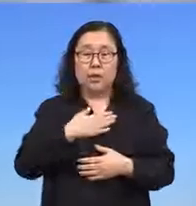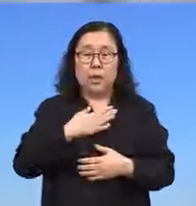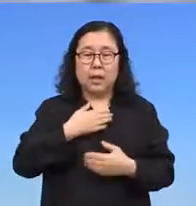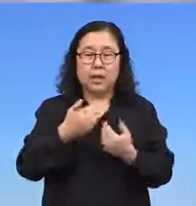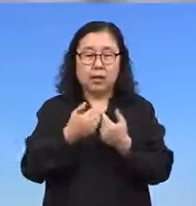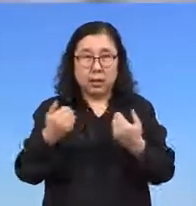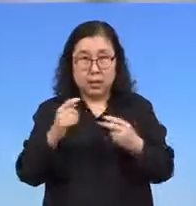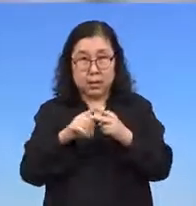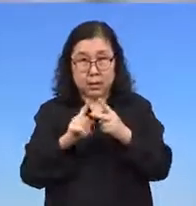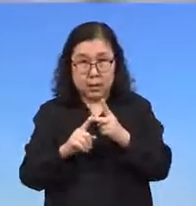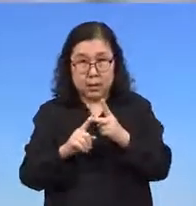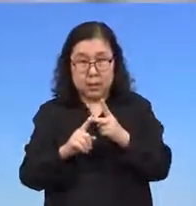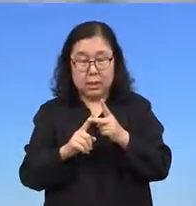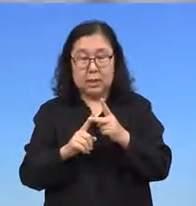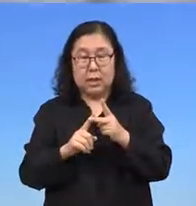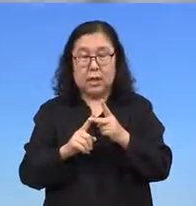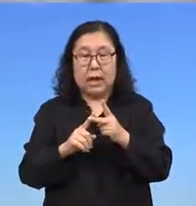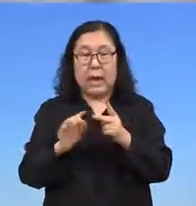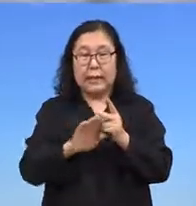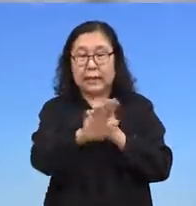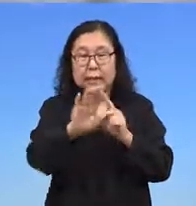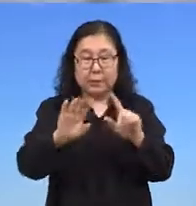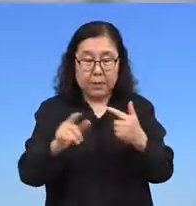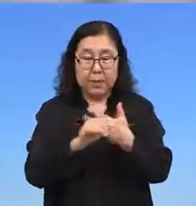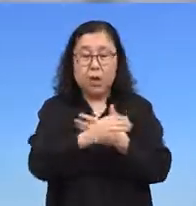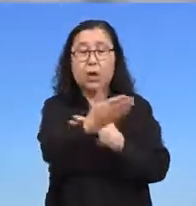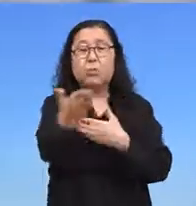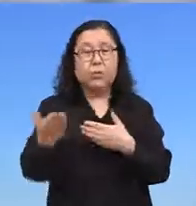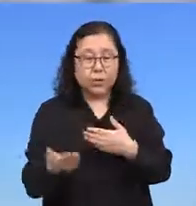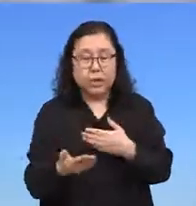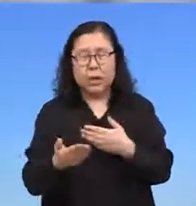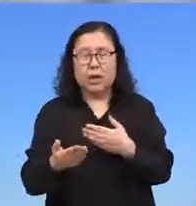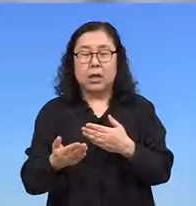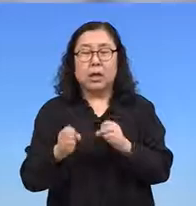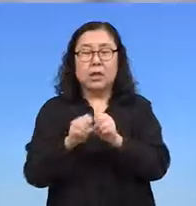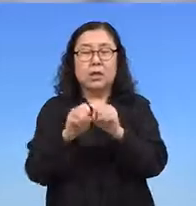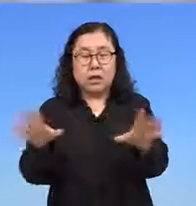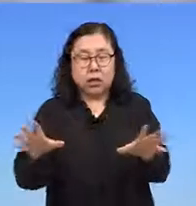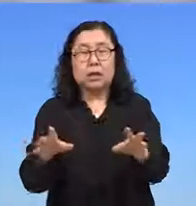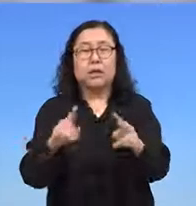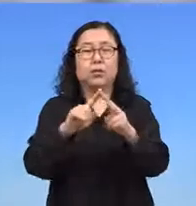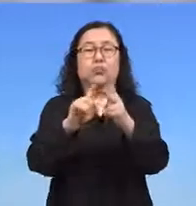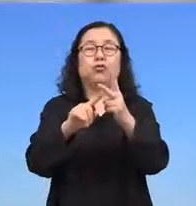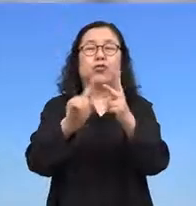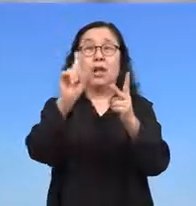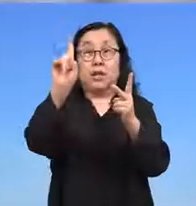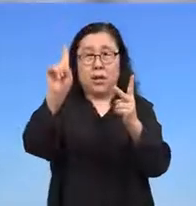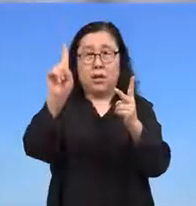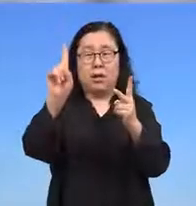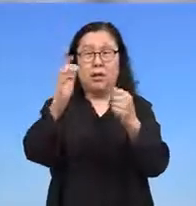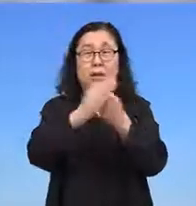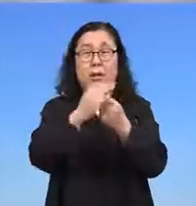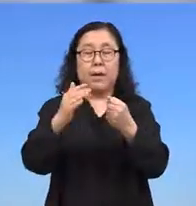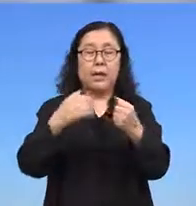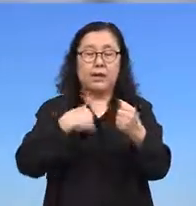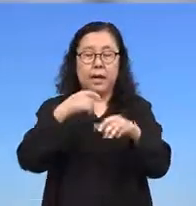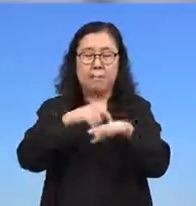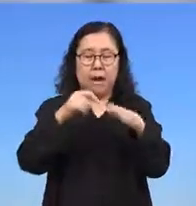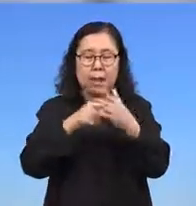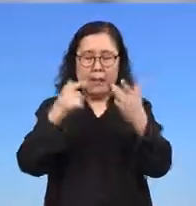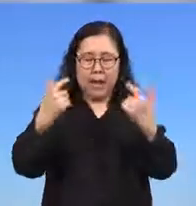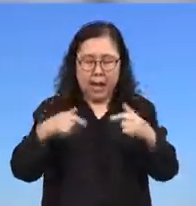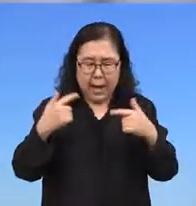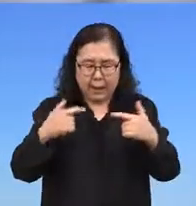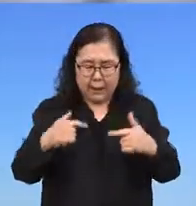15,000명의 성도님들이 떠나시거나, 이게 현실입니다. 그게 제 마음이 늘